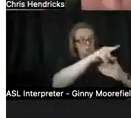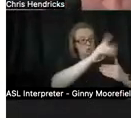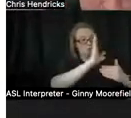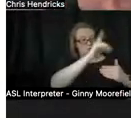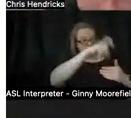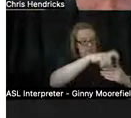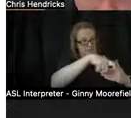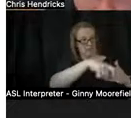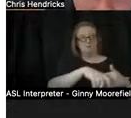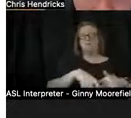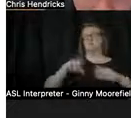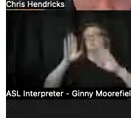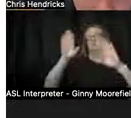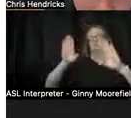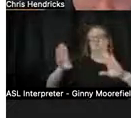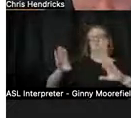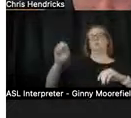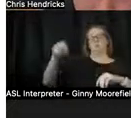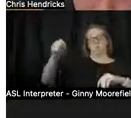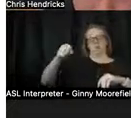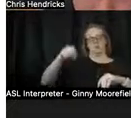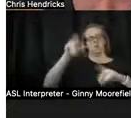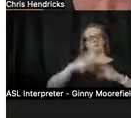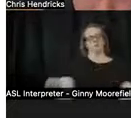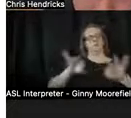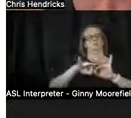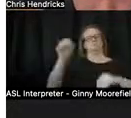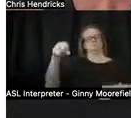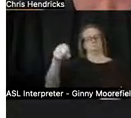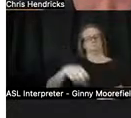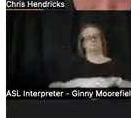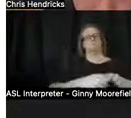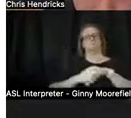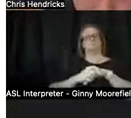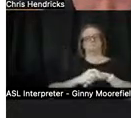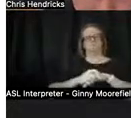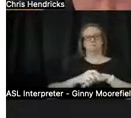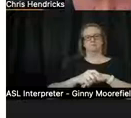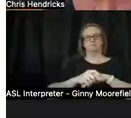muy bien bien dicho porque es muy importante es un comentario muy importante